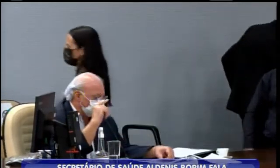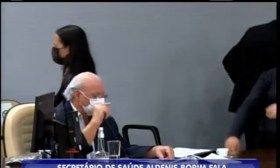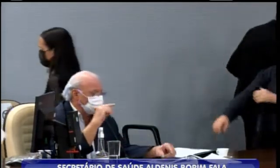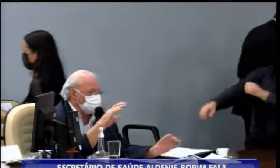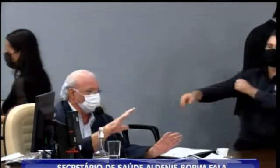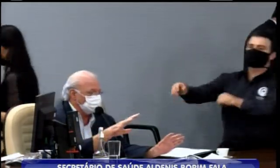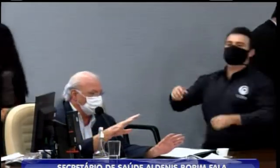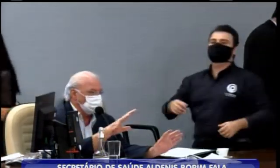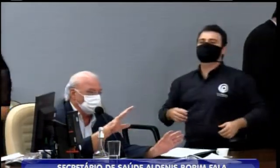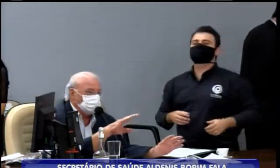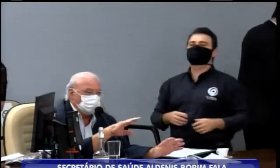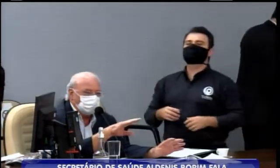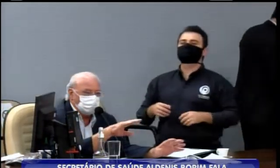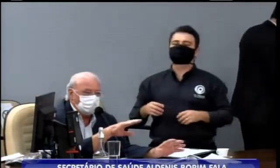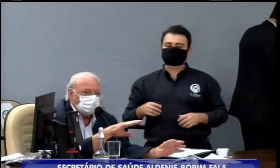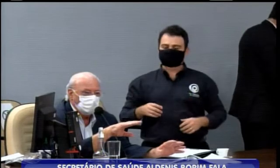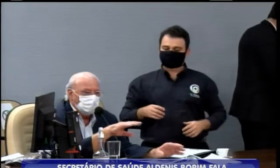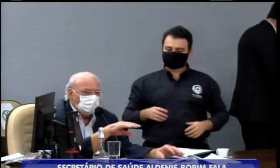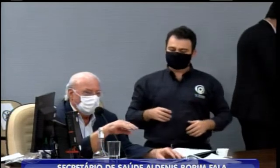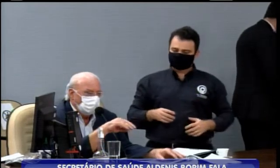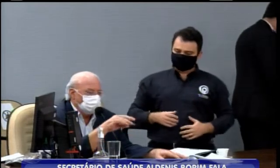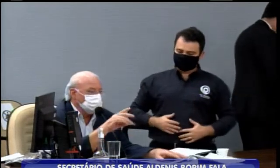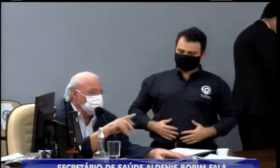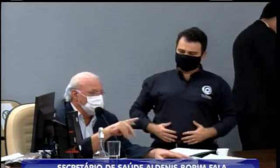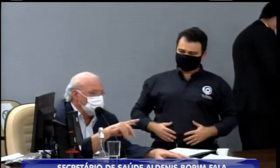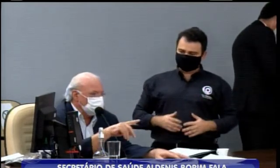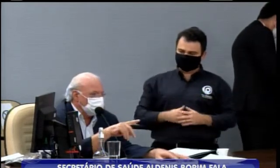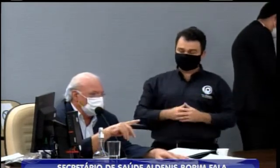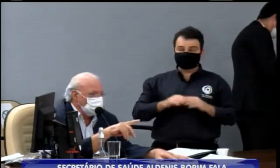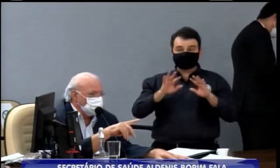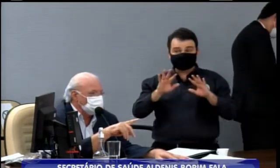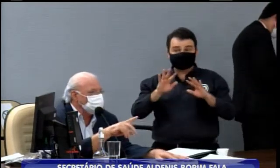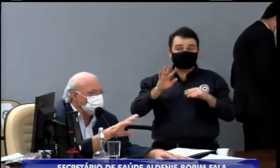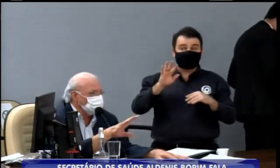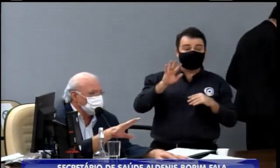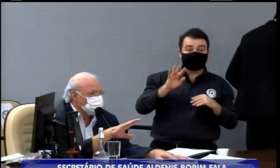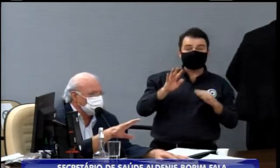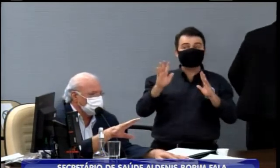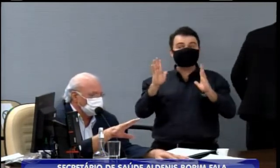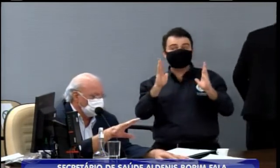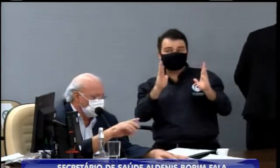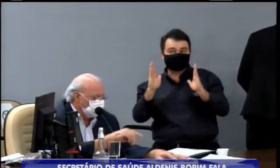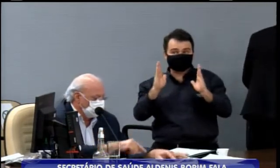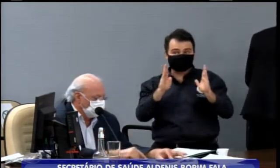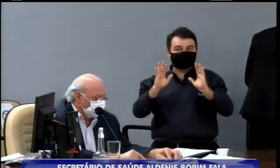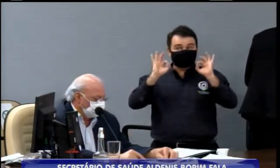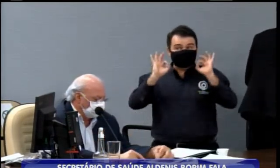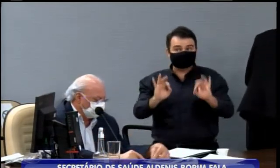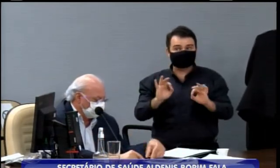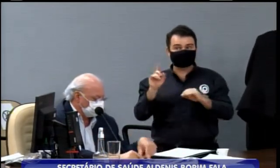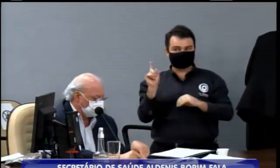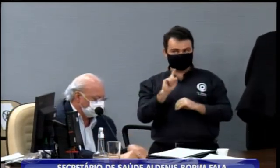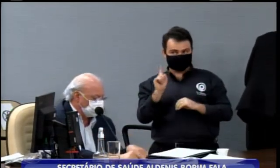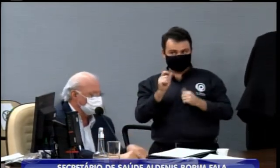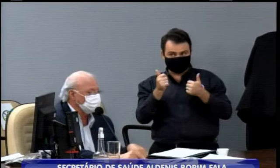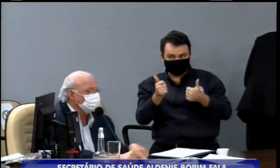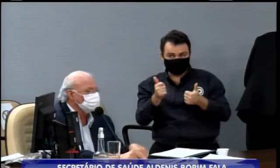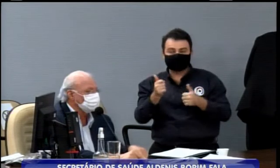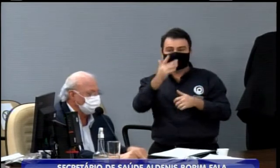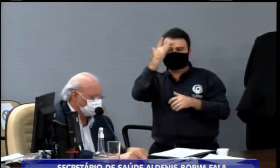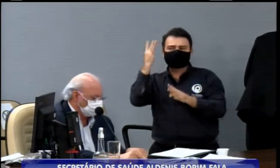Hoje nós temos, e é o que eu falo, é subdimensionado esse valor. Nós estamos com